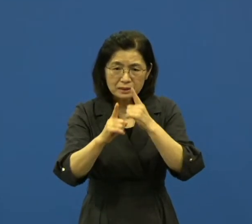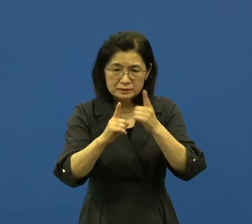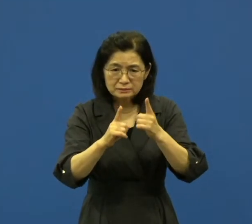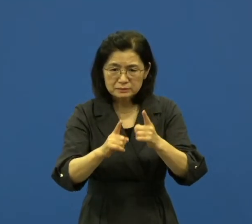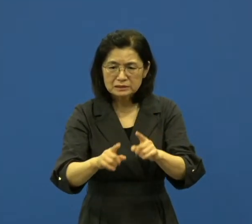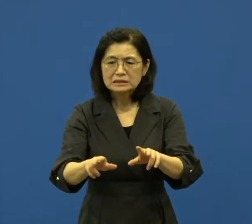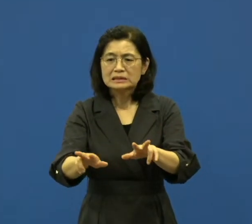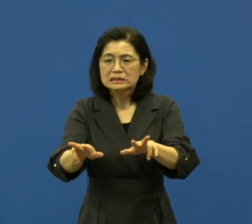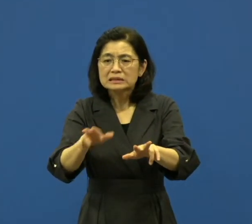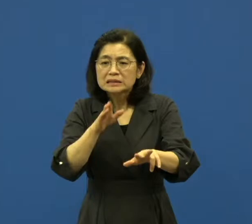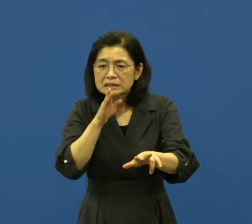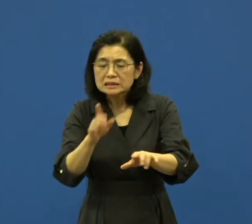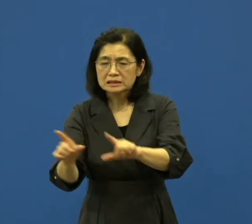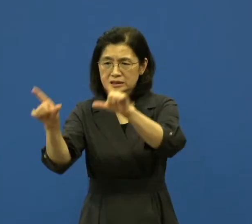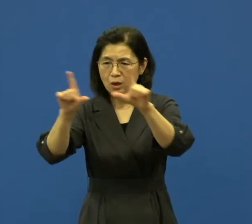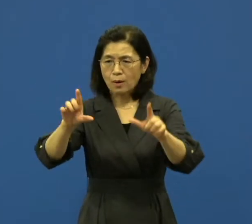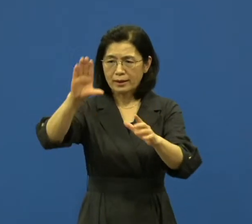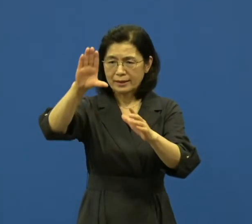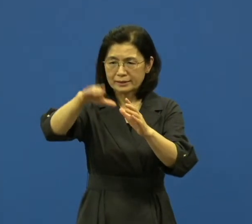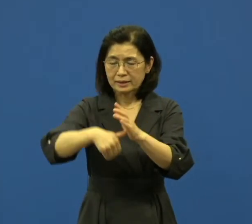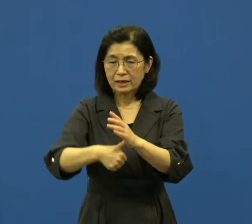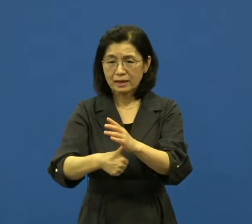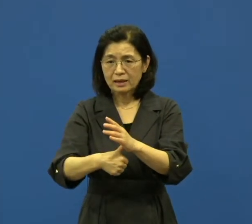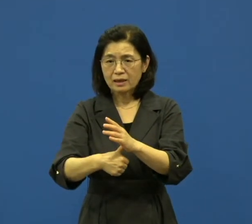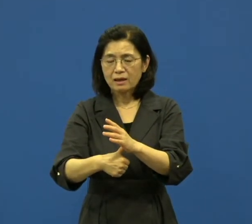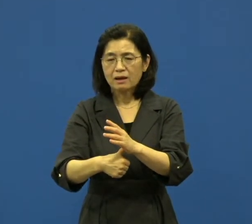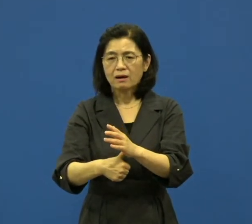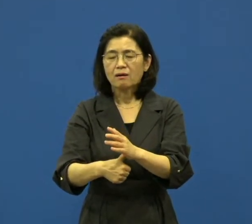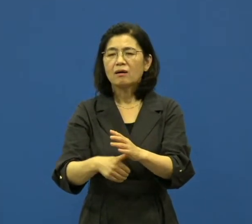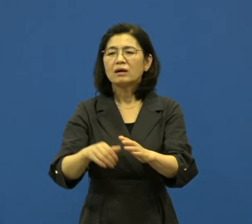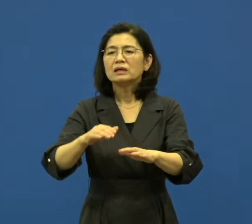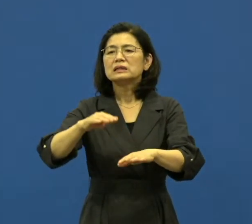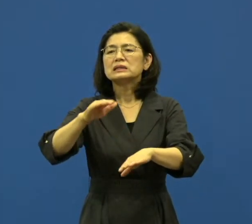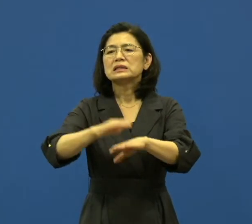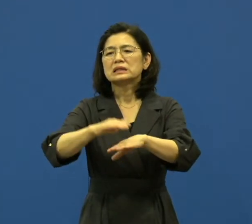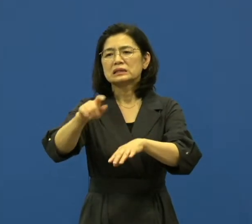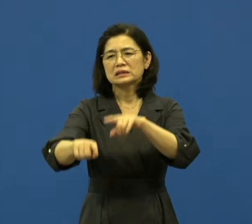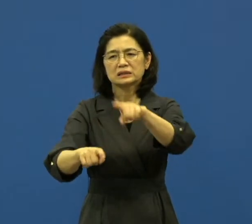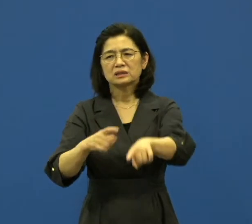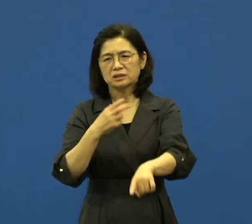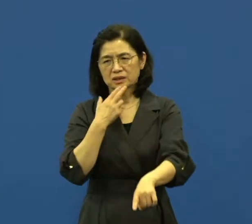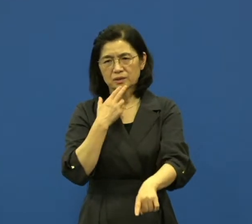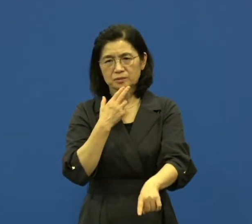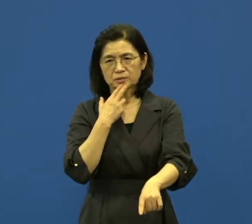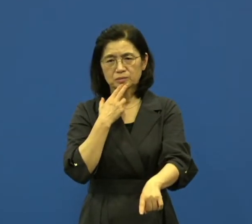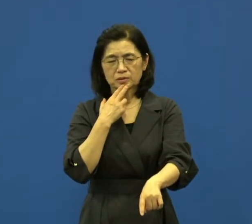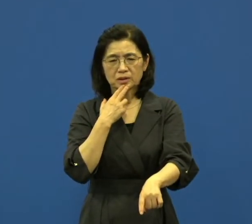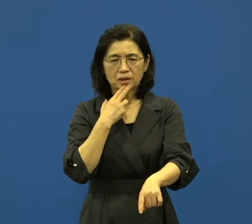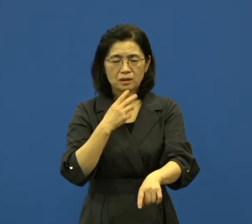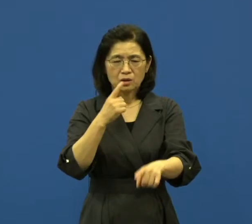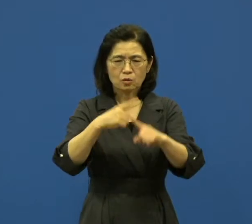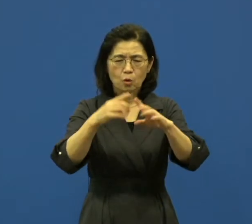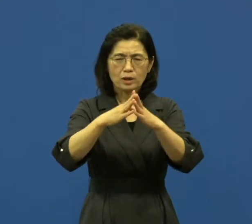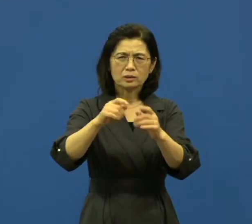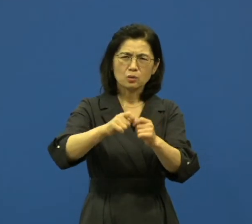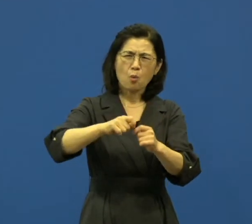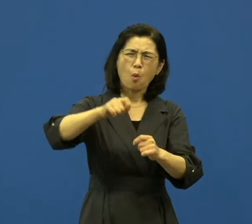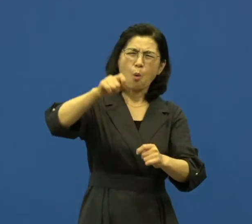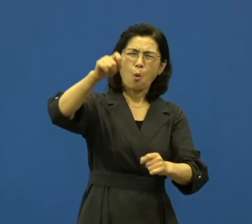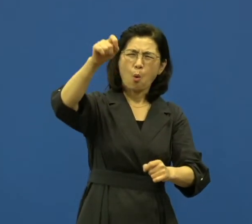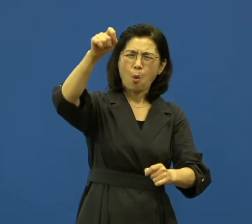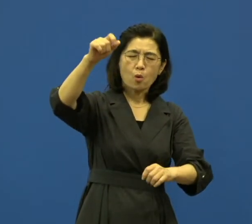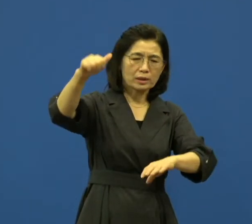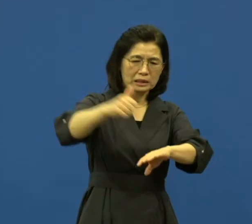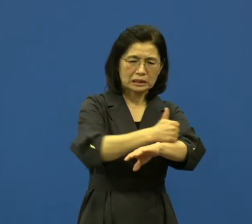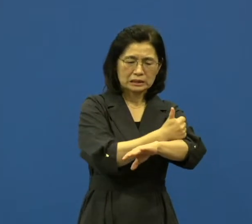때문입니다. 믿음의 뿌리가 내려지지가 않는 거예요. 교회는 오래 다녔는데 믿음의 뿌리가 안 내려요.